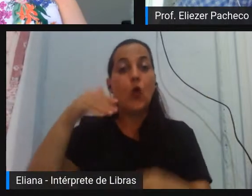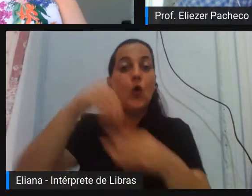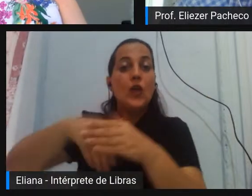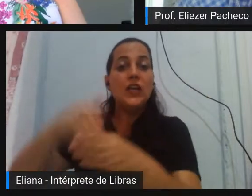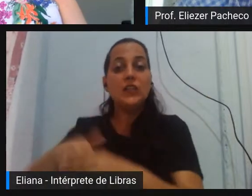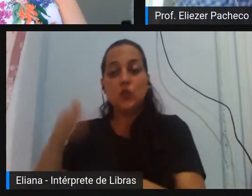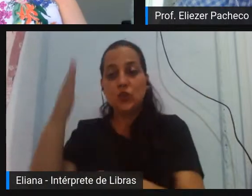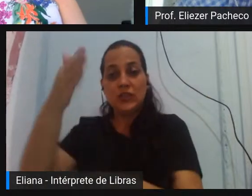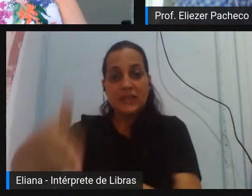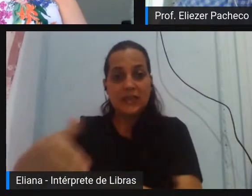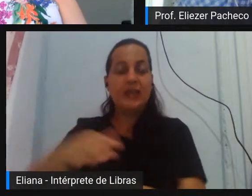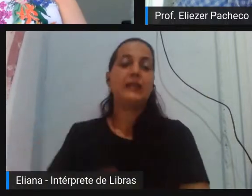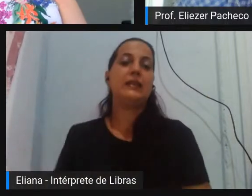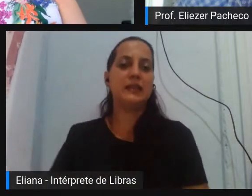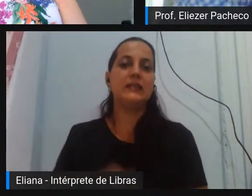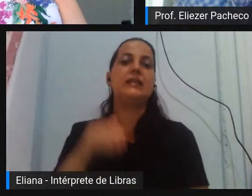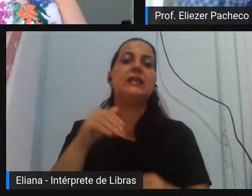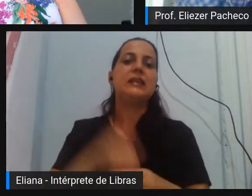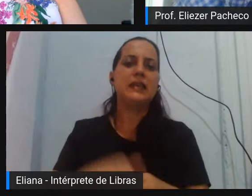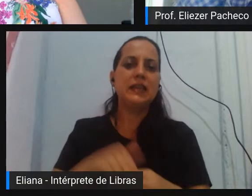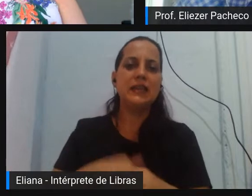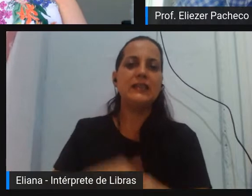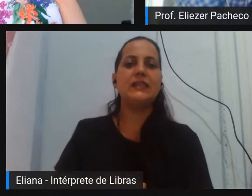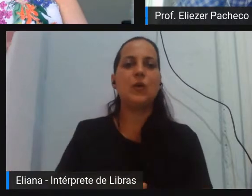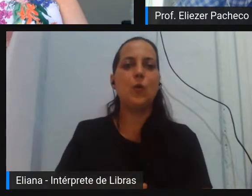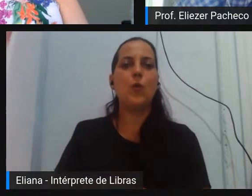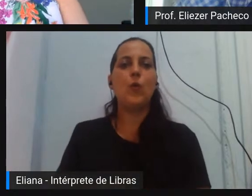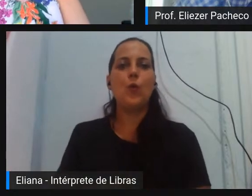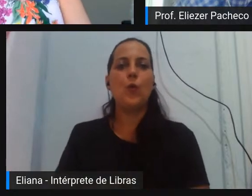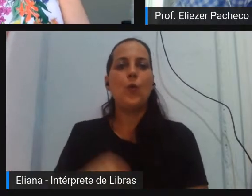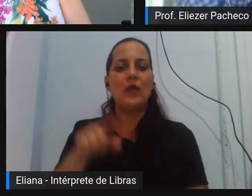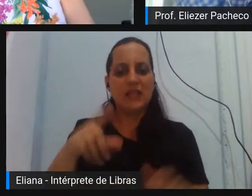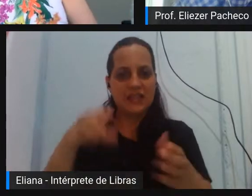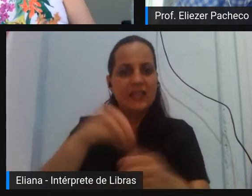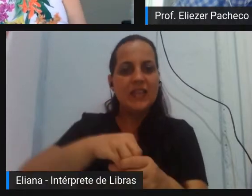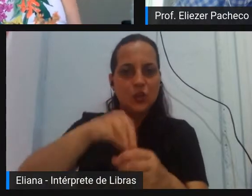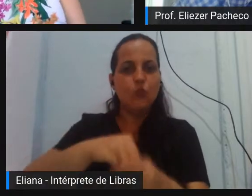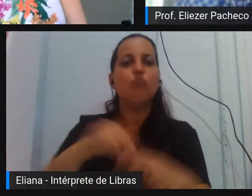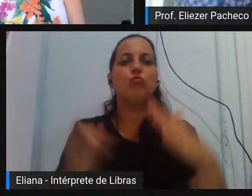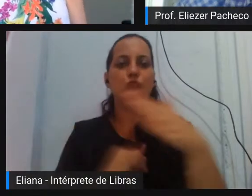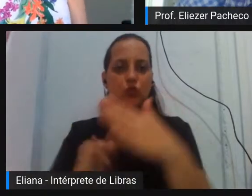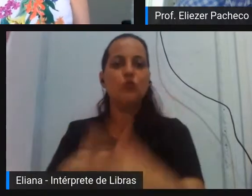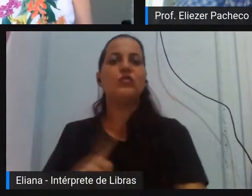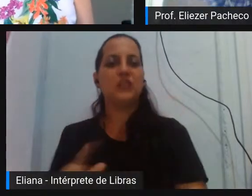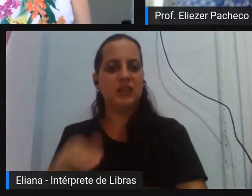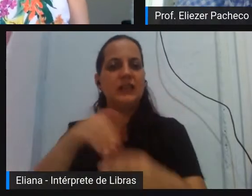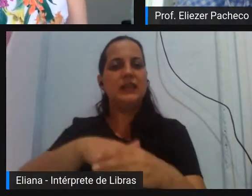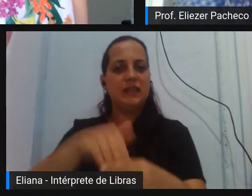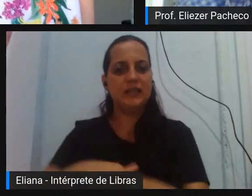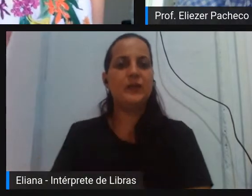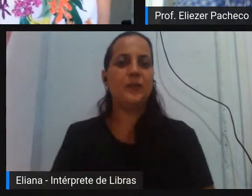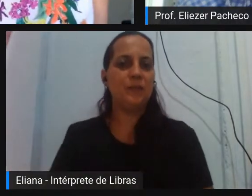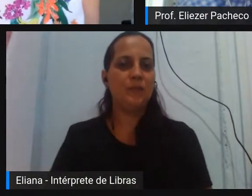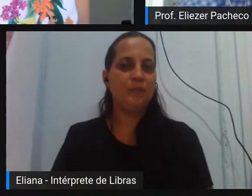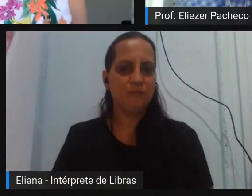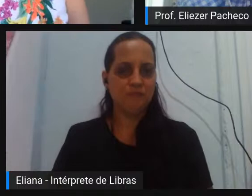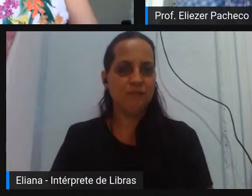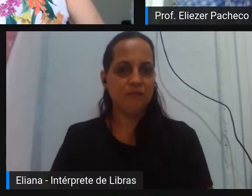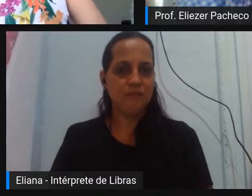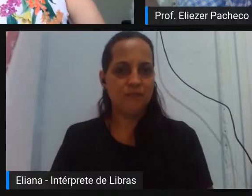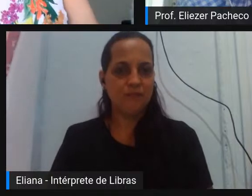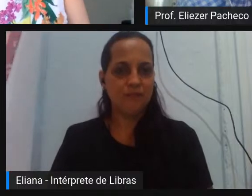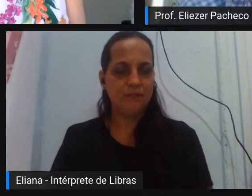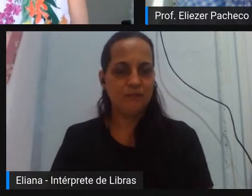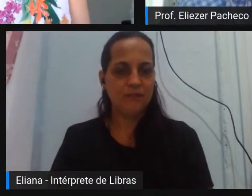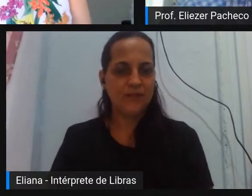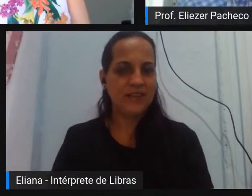paritárias e uninominais. sem essa história de consulta, condução na